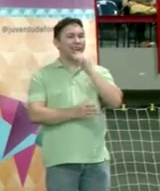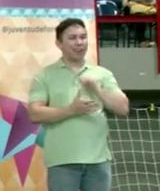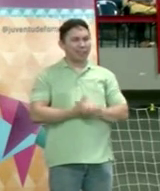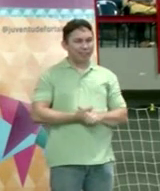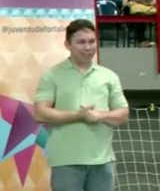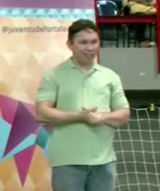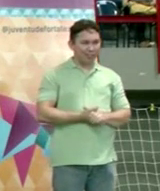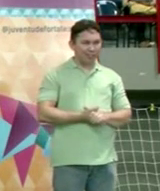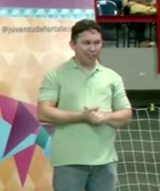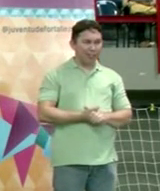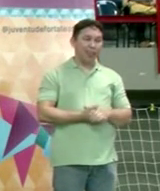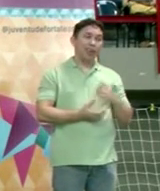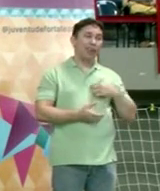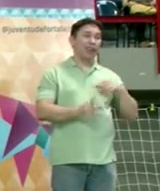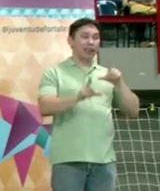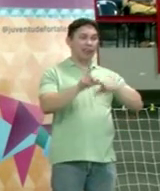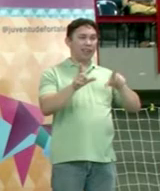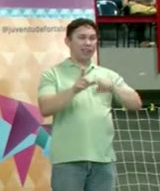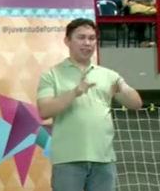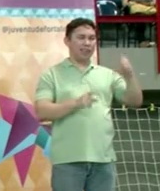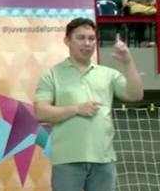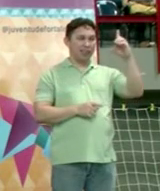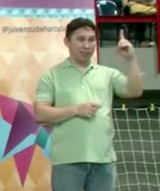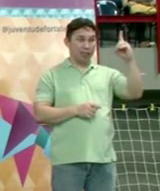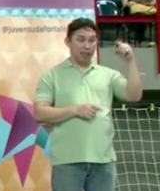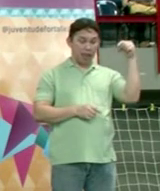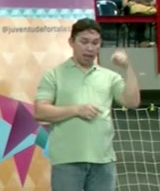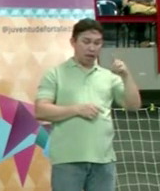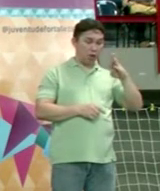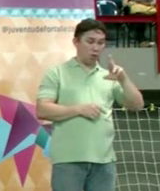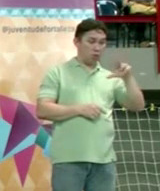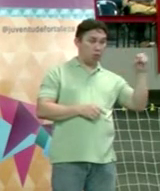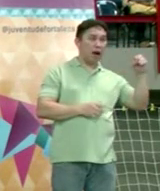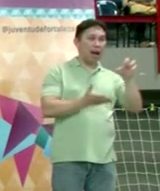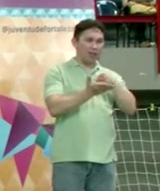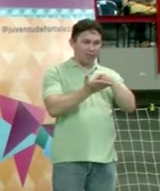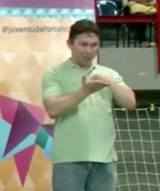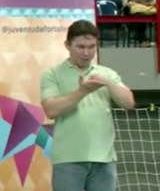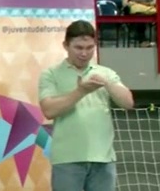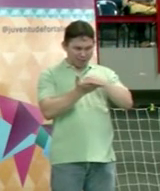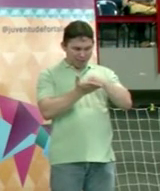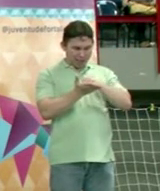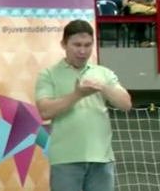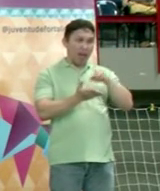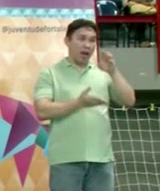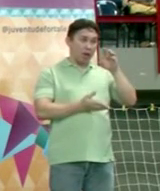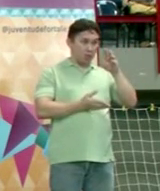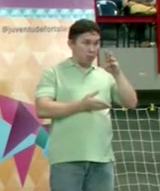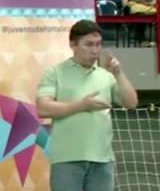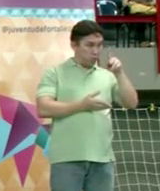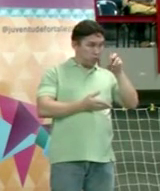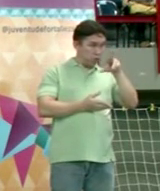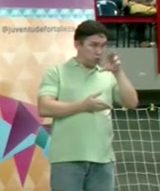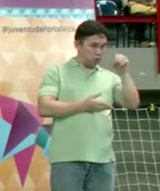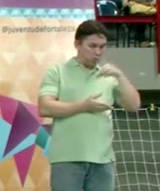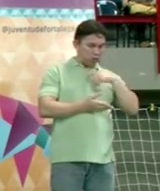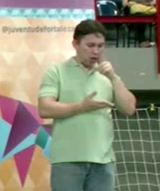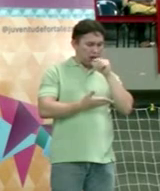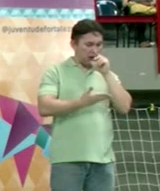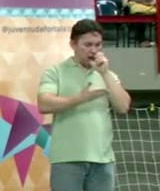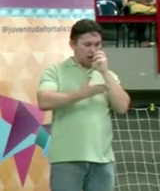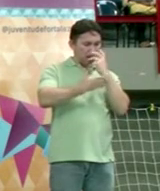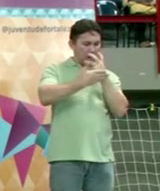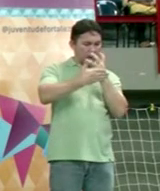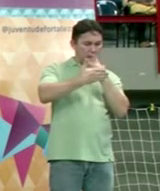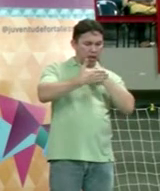Letra D. O barro é poroso, permitindo que a água se deposite na